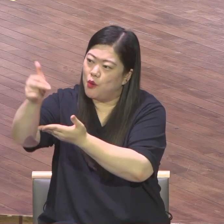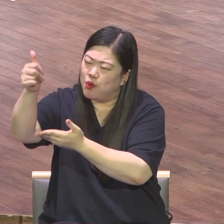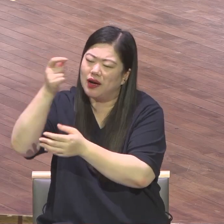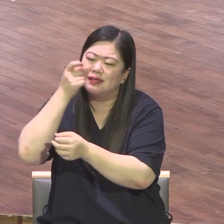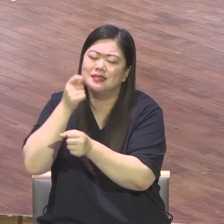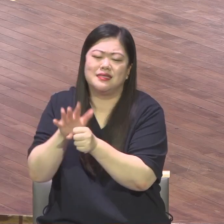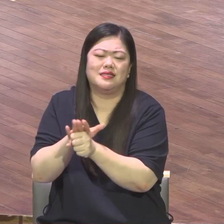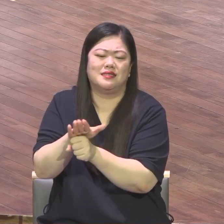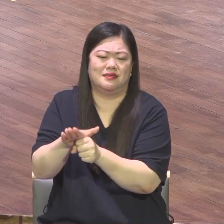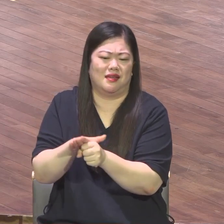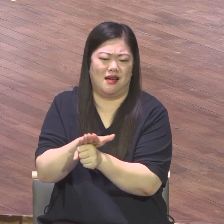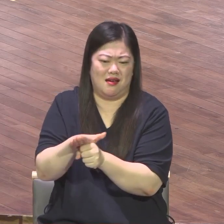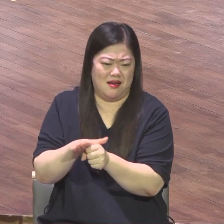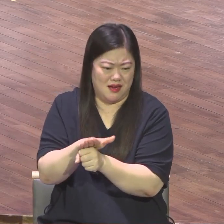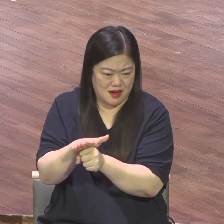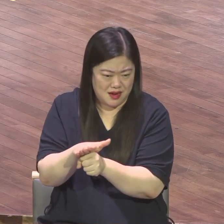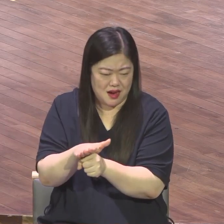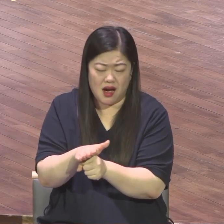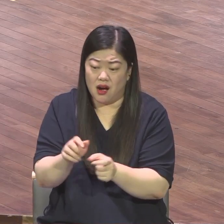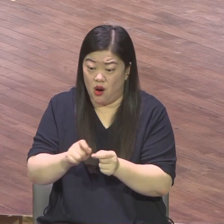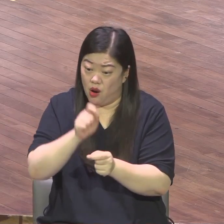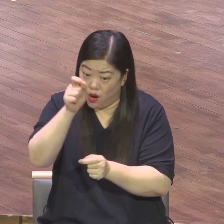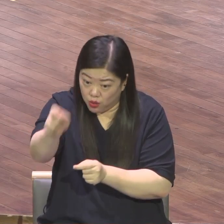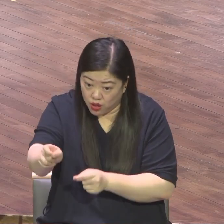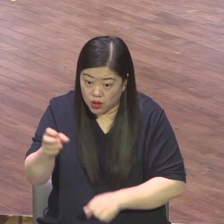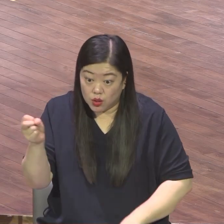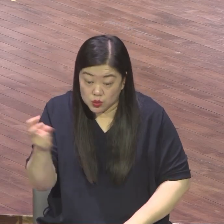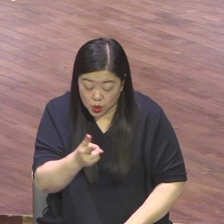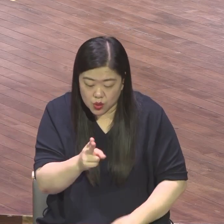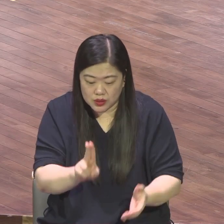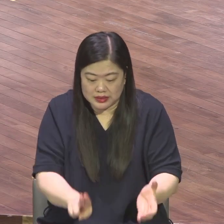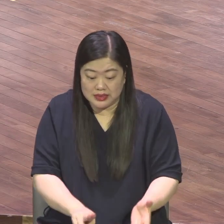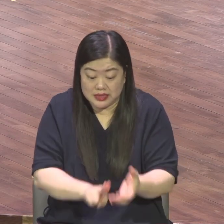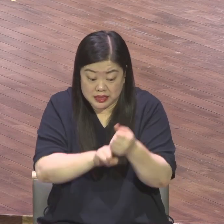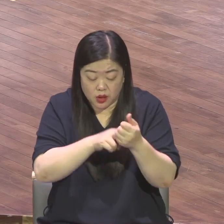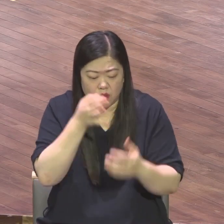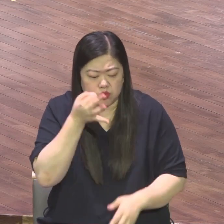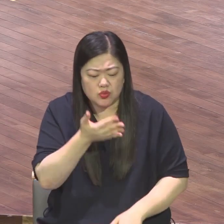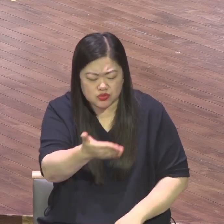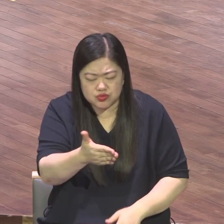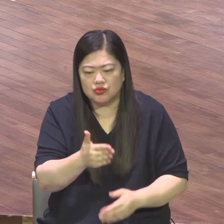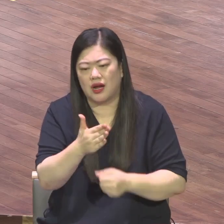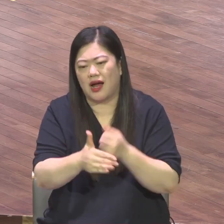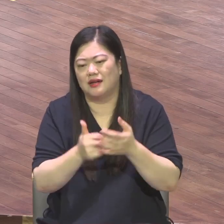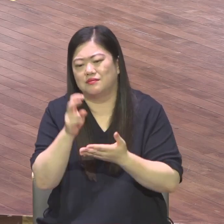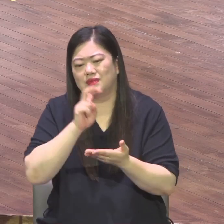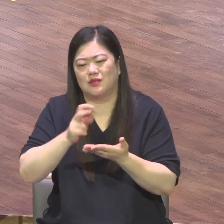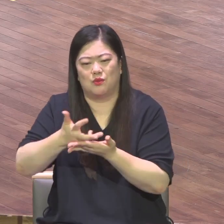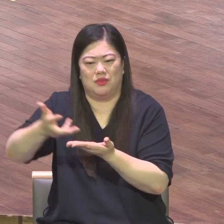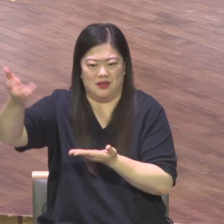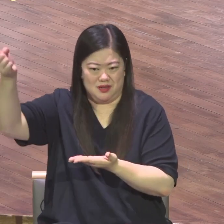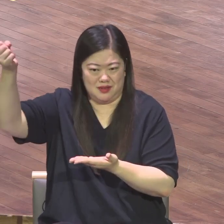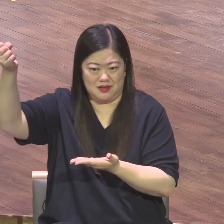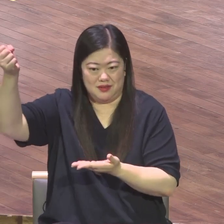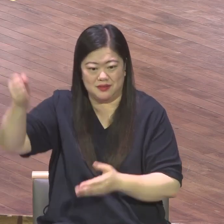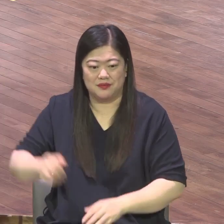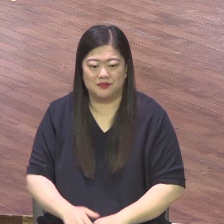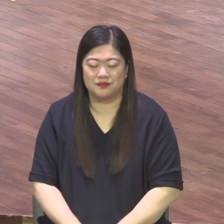인생에서 그야말로 행하신 기적으로 말미암아 하나님을 찬송하려다. 하나님을